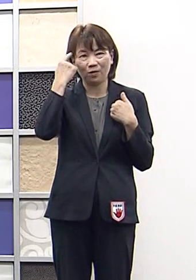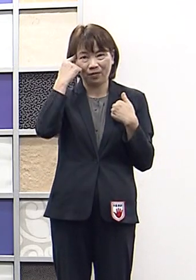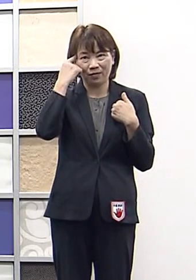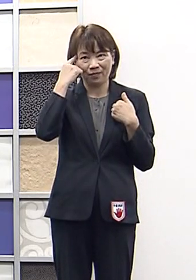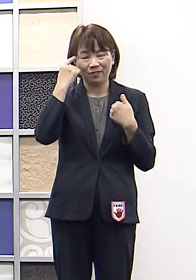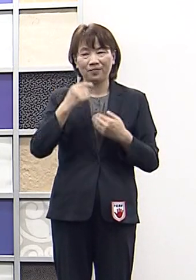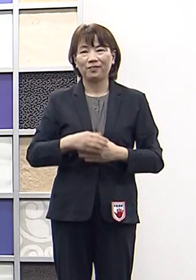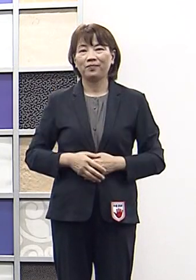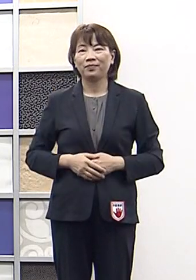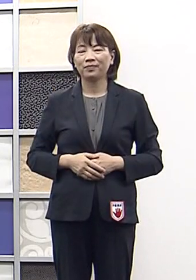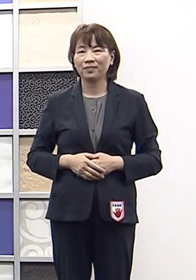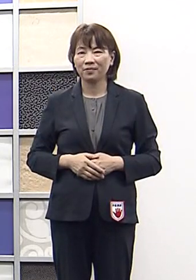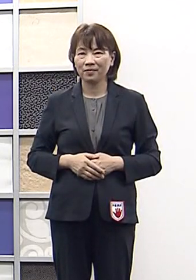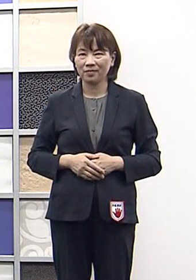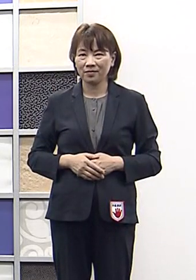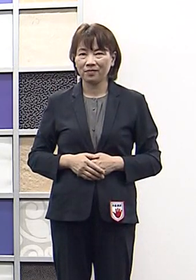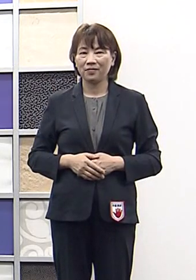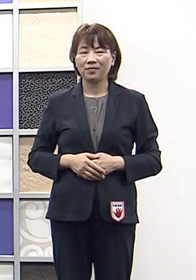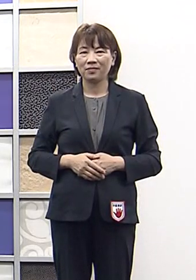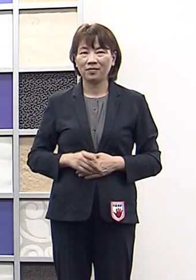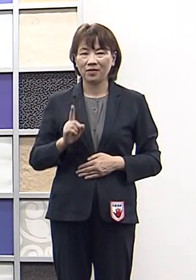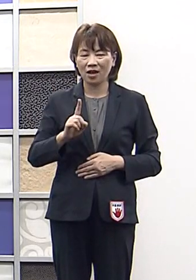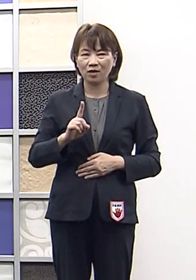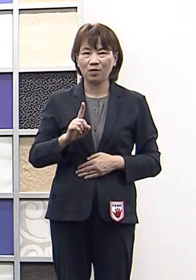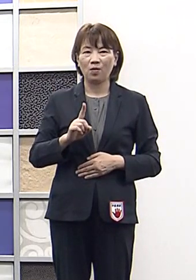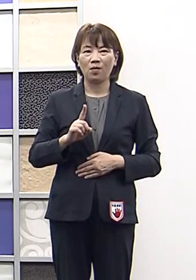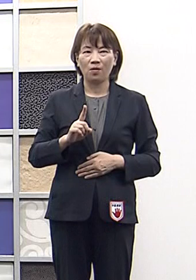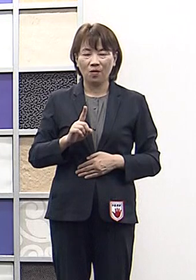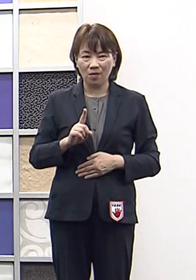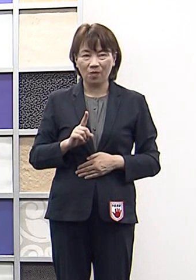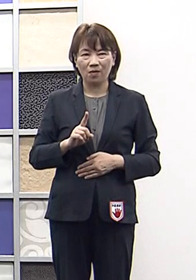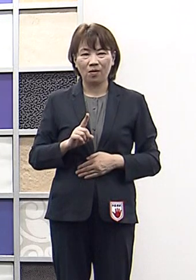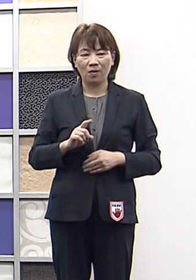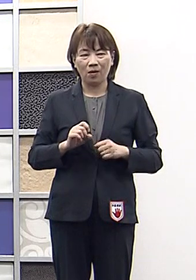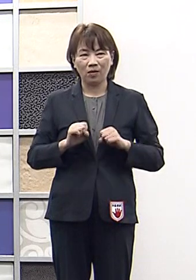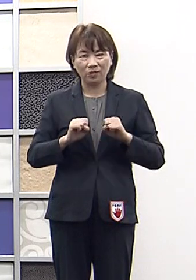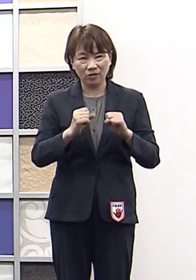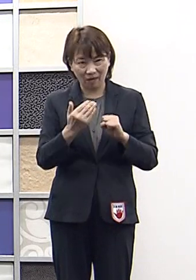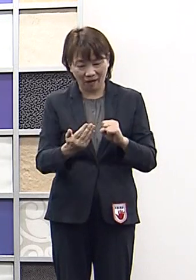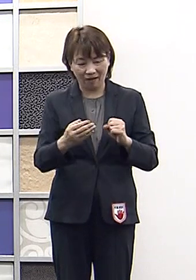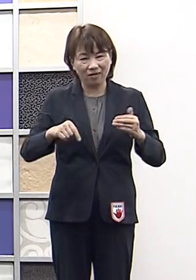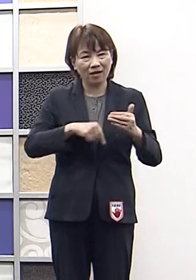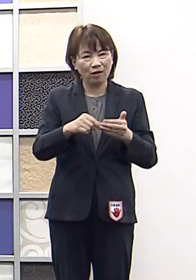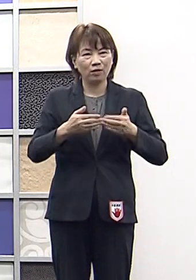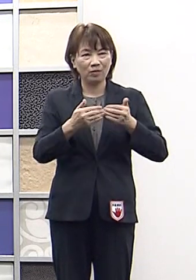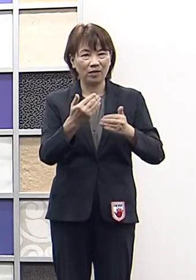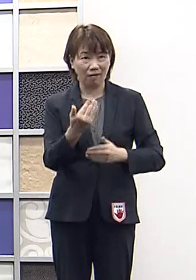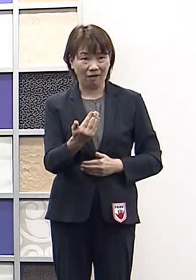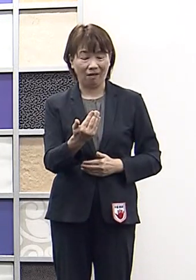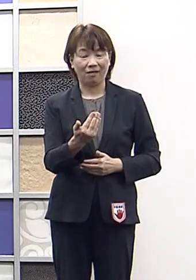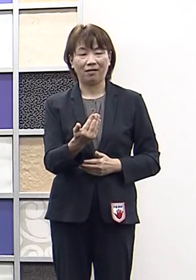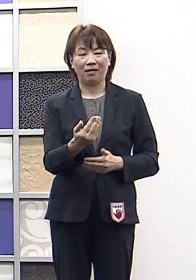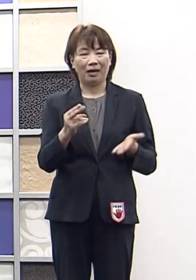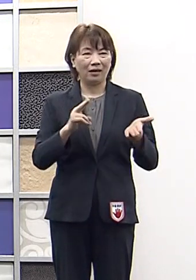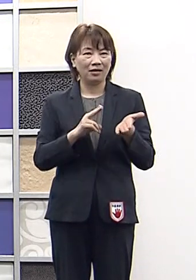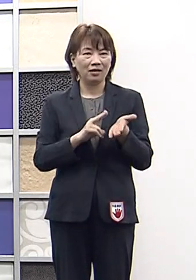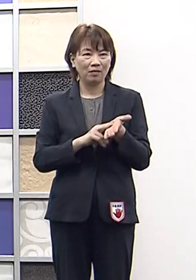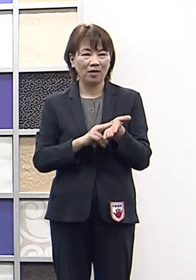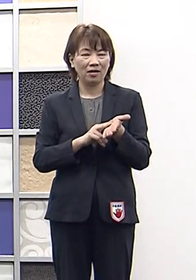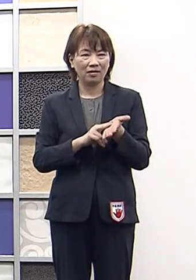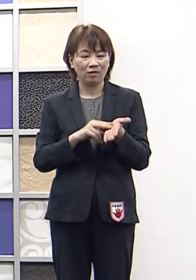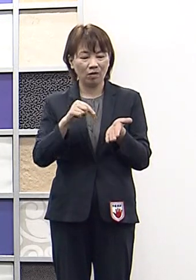で、何をどういうふうにするか決めるのはこれからですけれども、具体的な提案の具体的な案とし